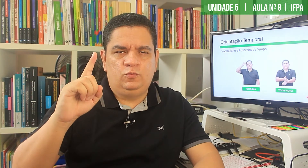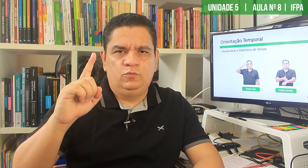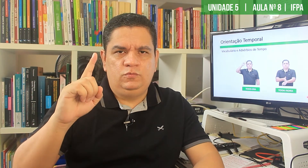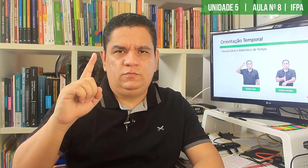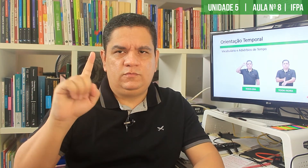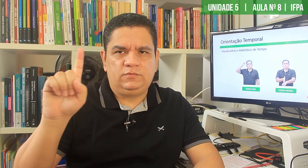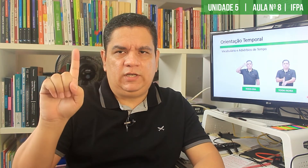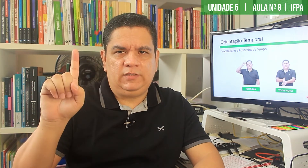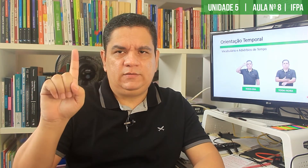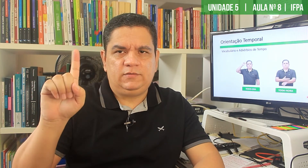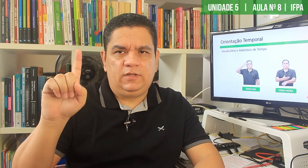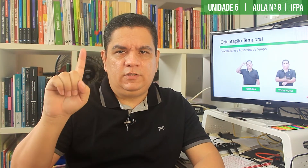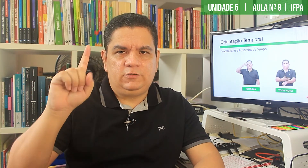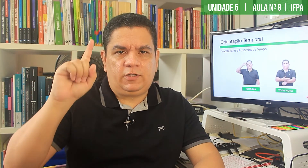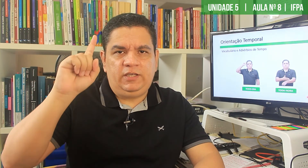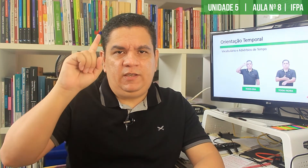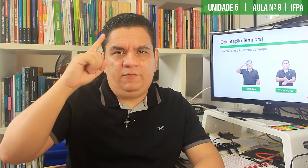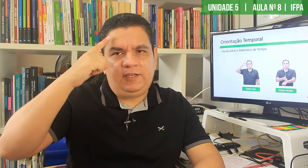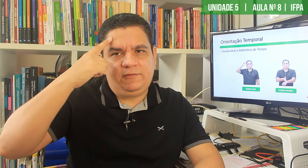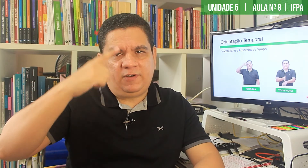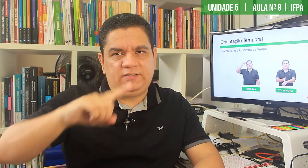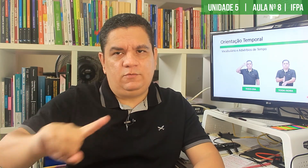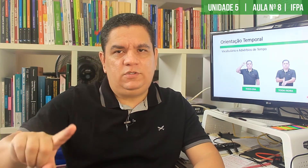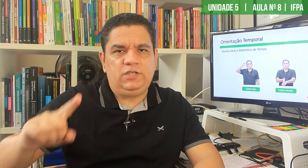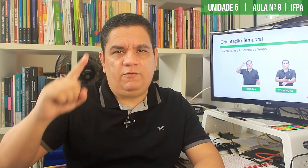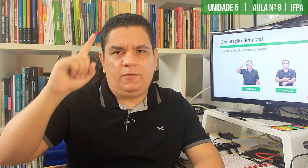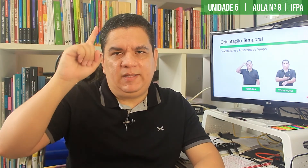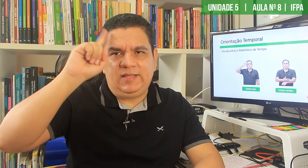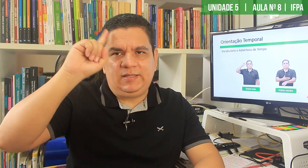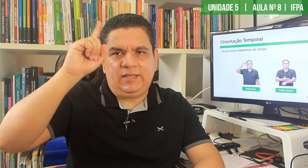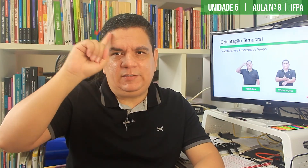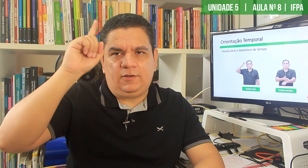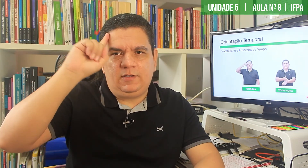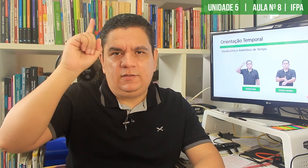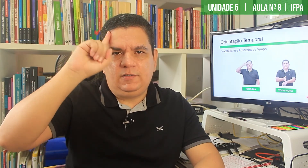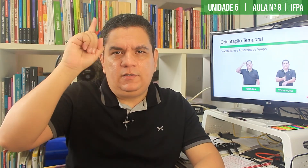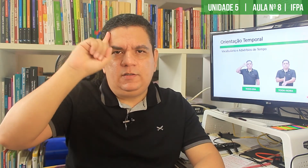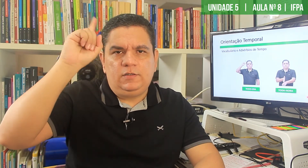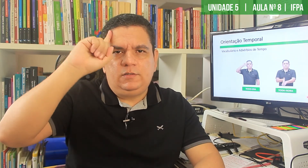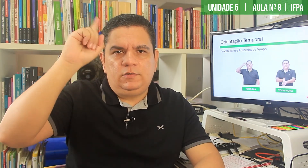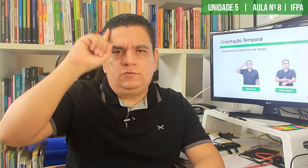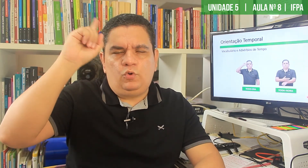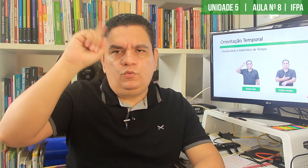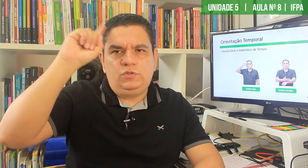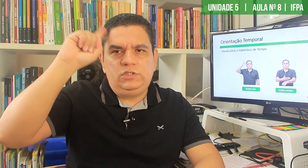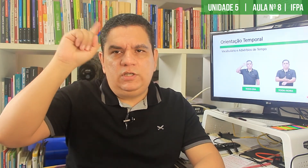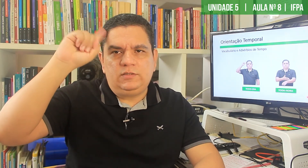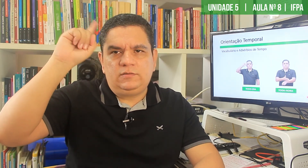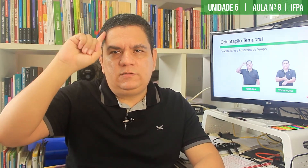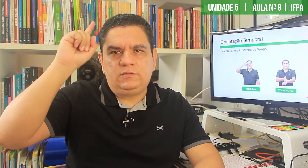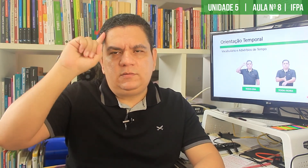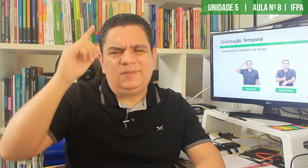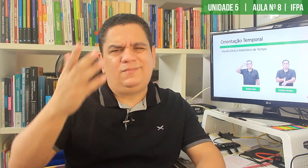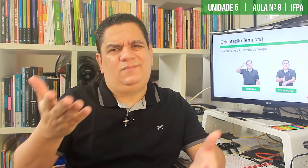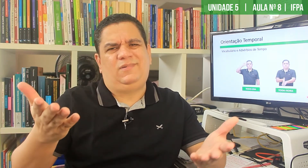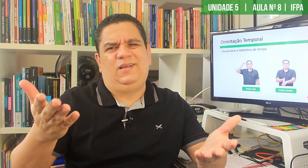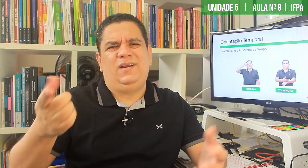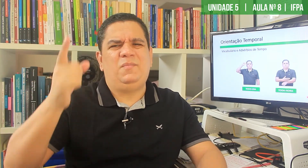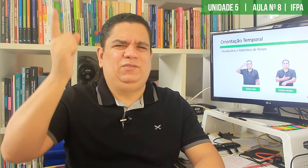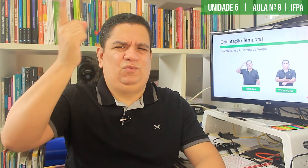1, tá? Só que em vez de fazer o dia, eu vou bater na testa, olha. Todo dia. Caramba,